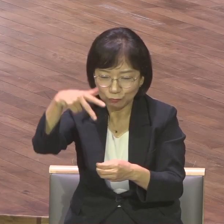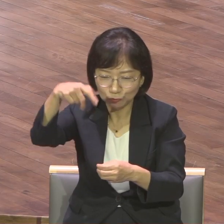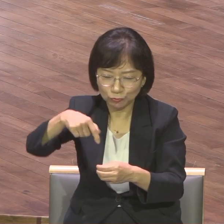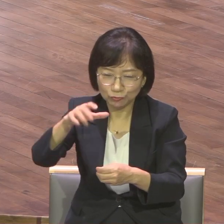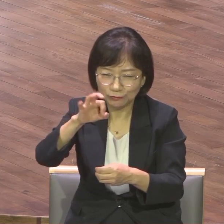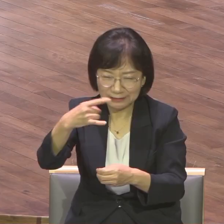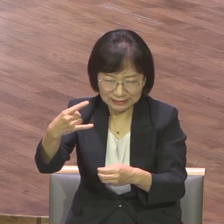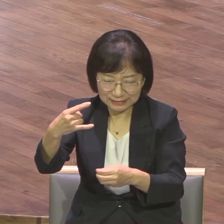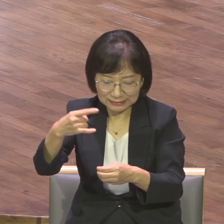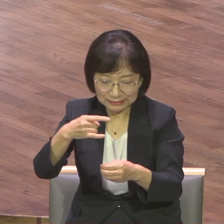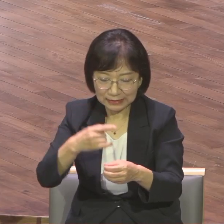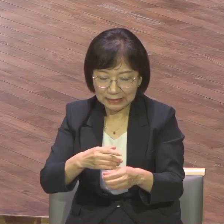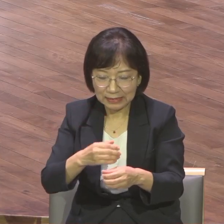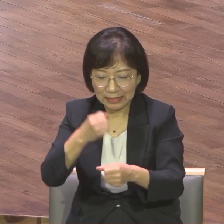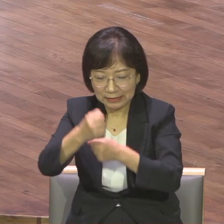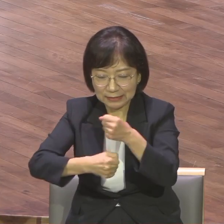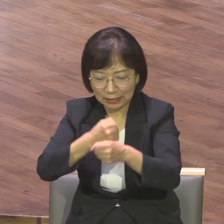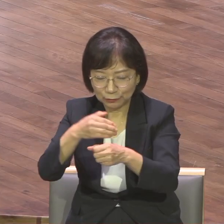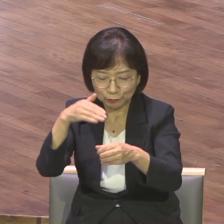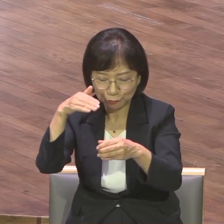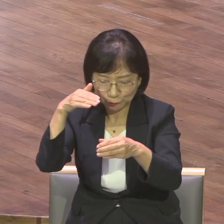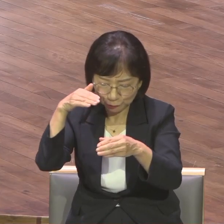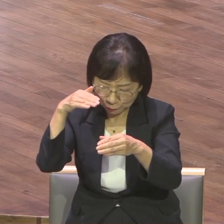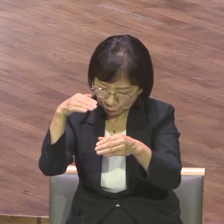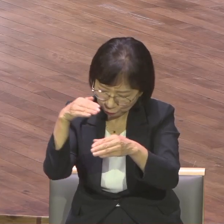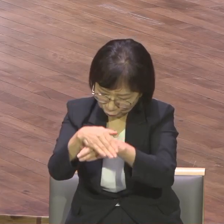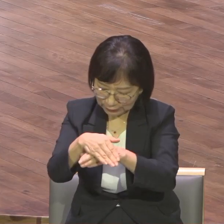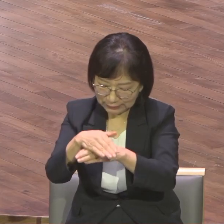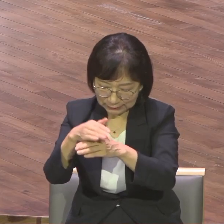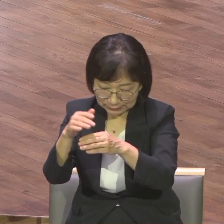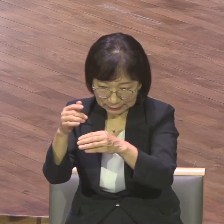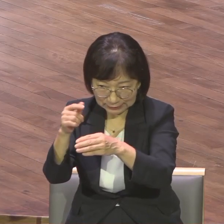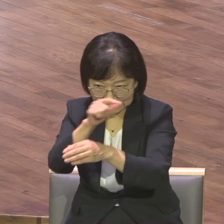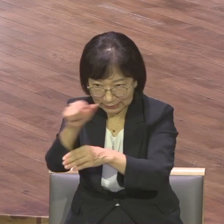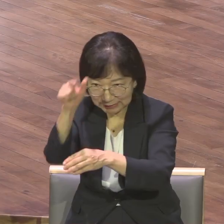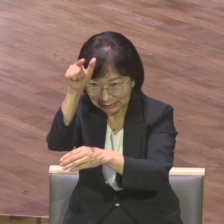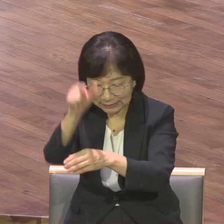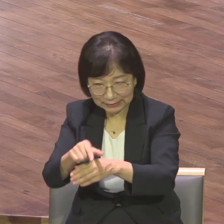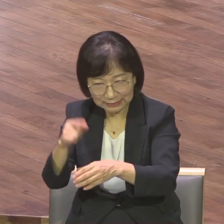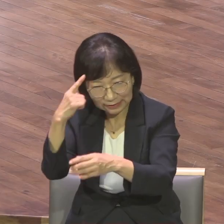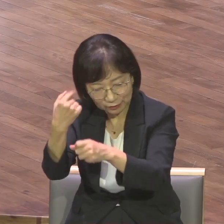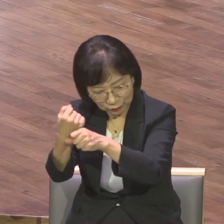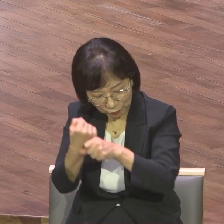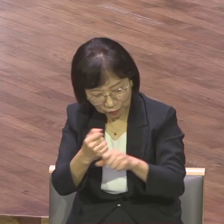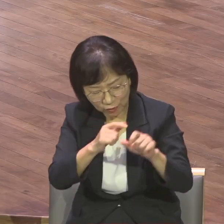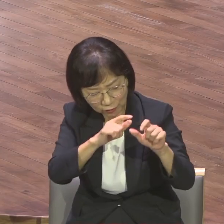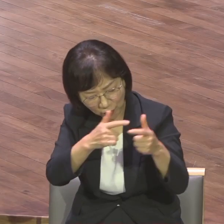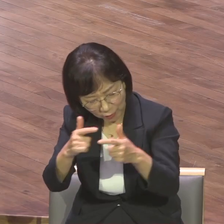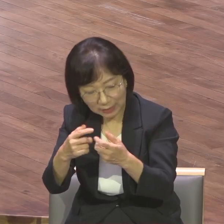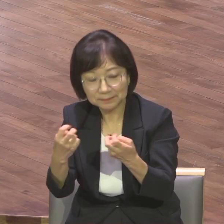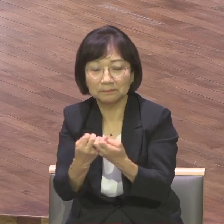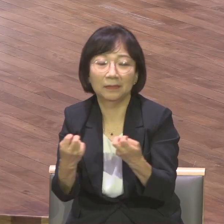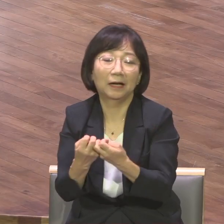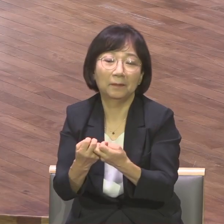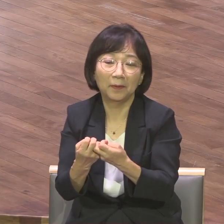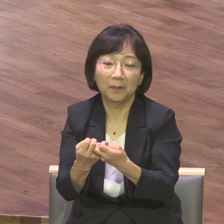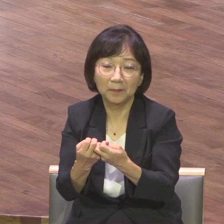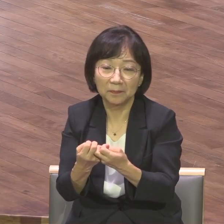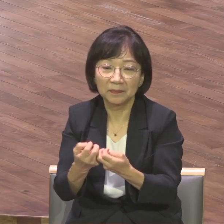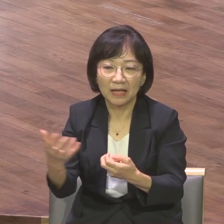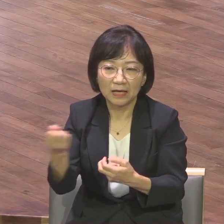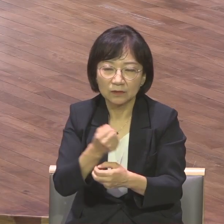자유주의 신학, 지금 유명 신학당은 거의 자유주의입니다. 아주 뭐 우리나라에서 말하면